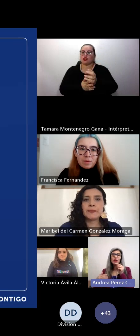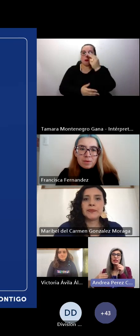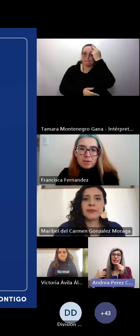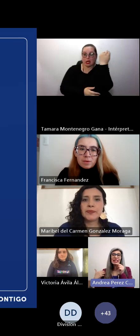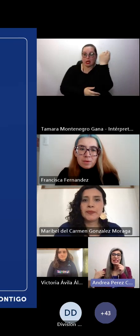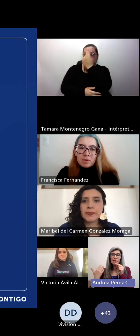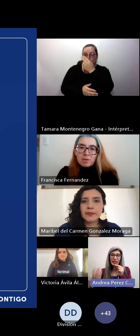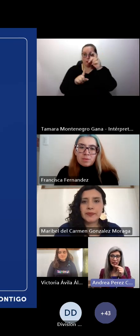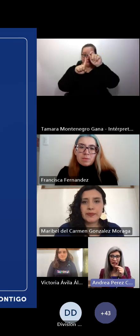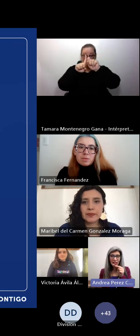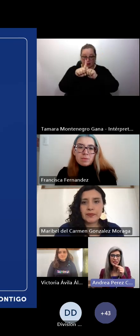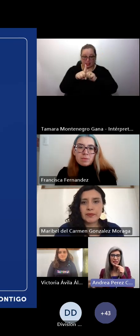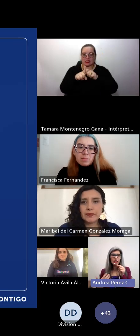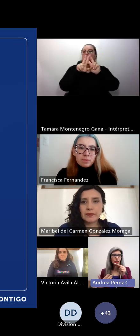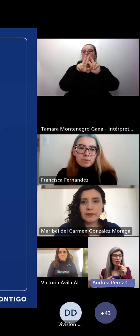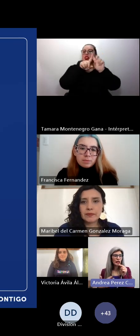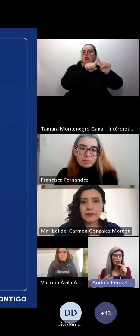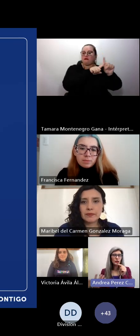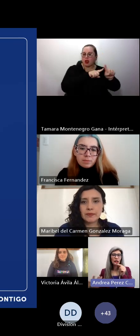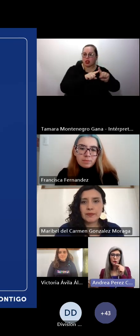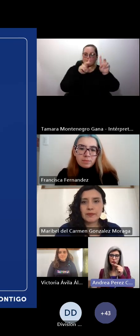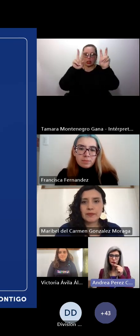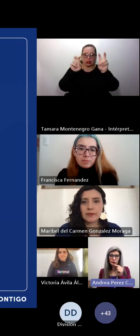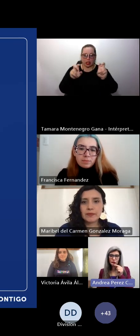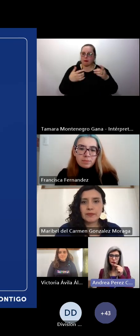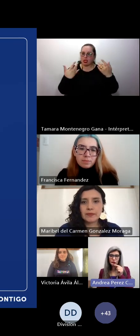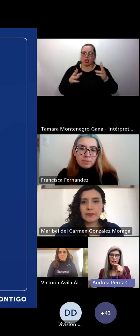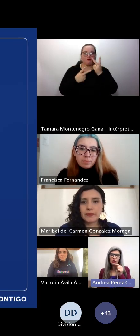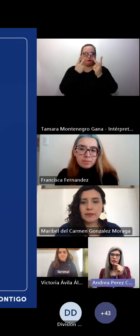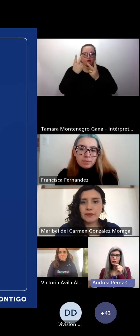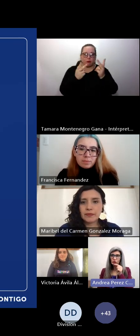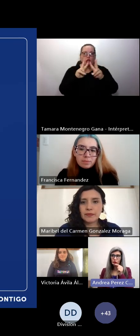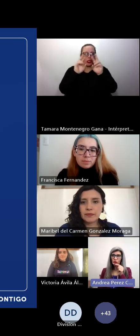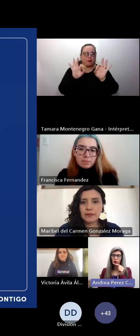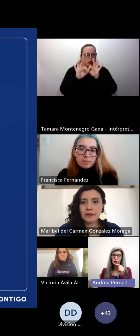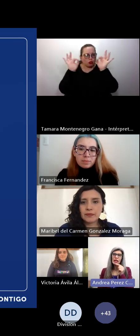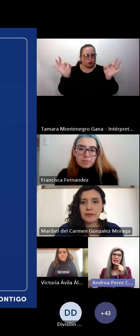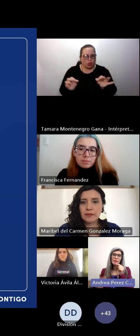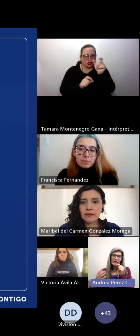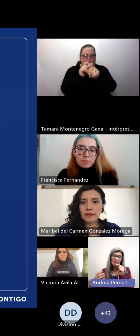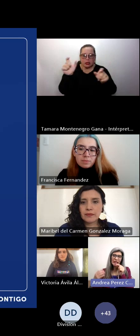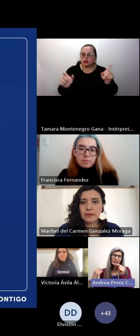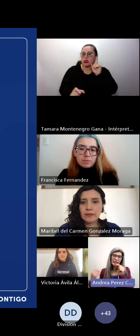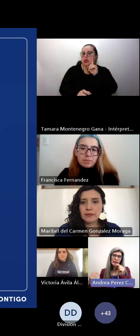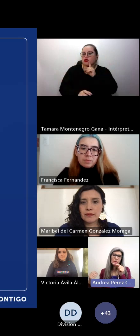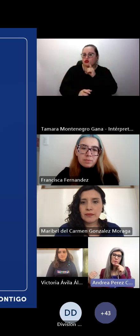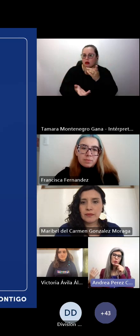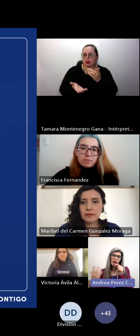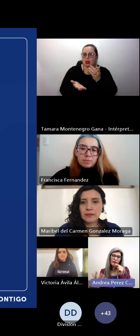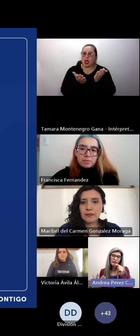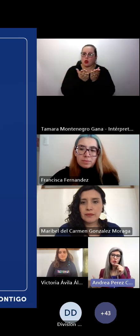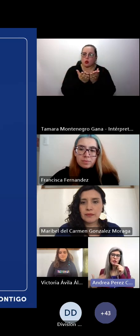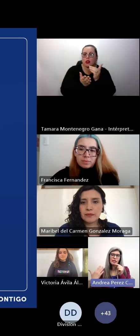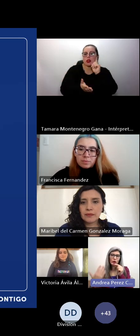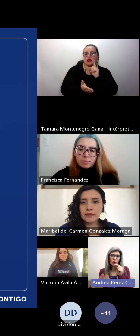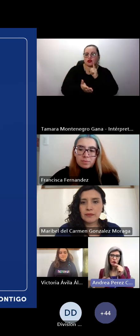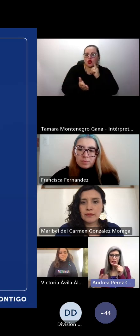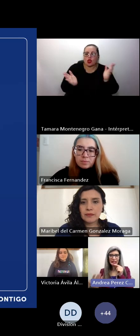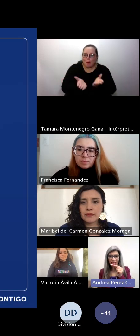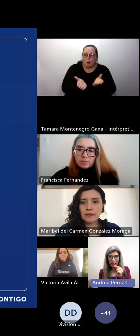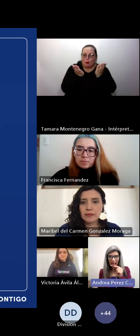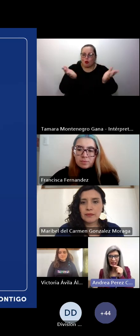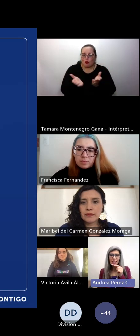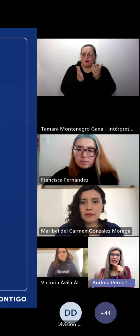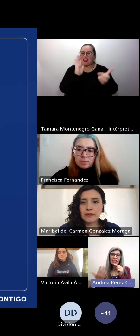Hemos visto distintas temáticas relacionadas con la educación de estudiantes sordos, temáticas que promueven su